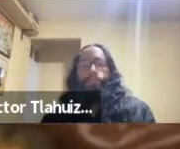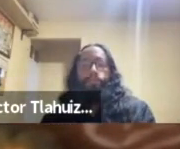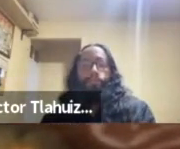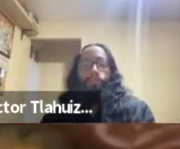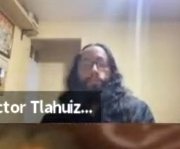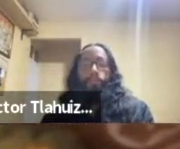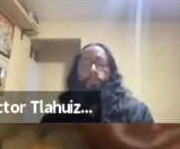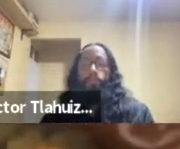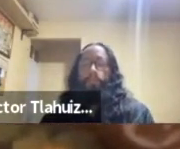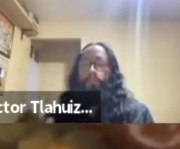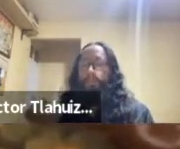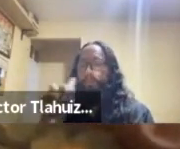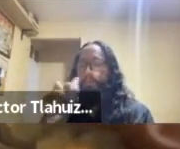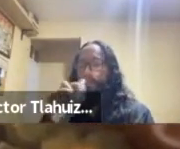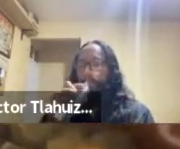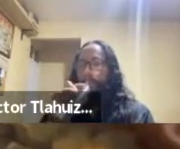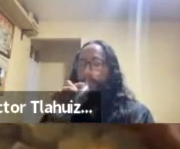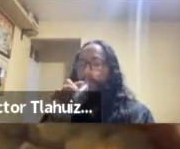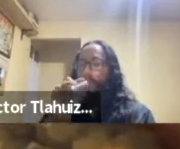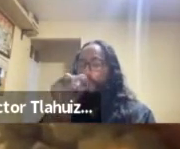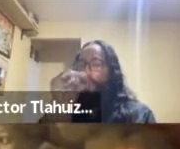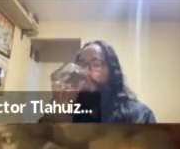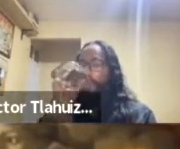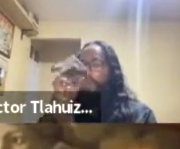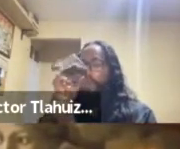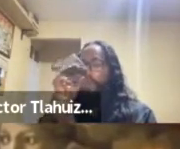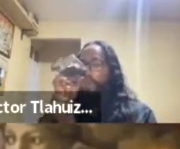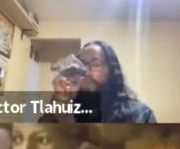que imponen un ideal imposible de alcanzar.